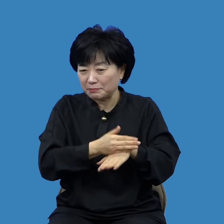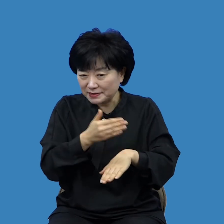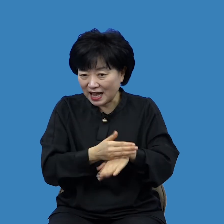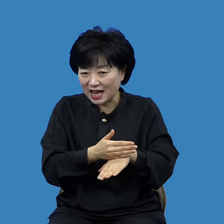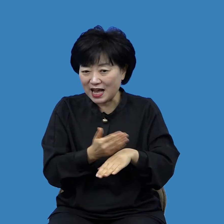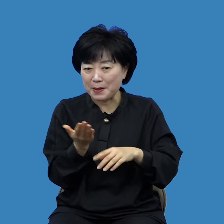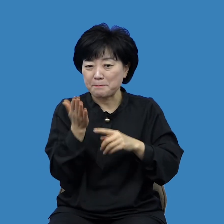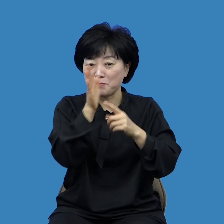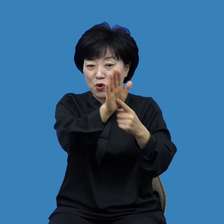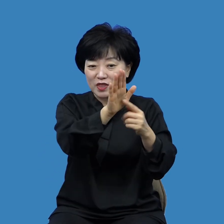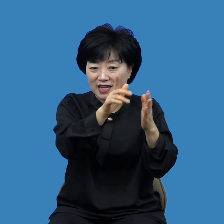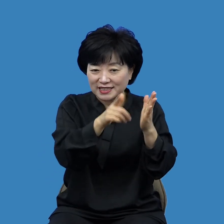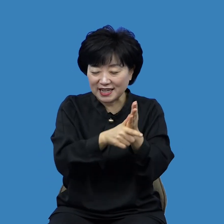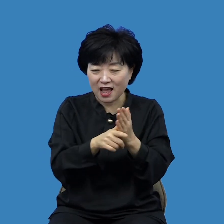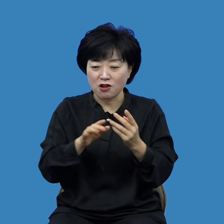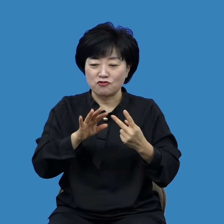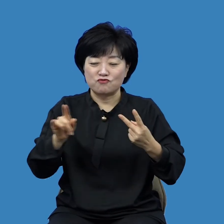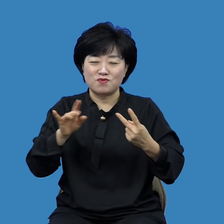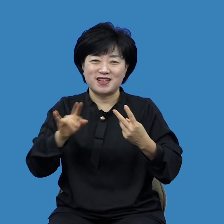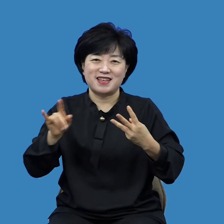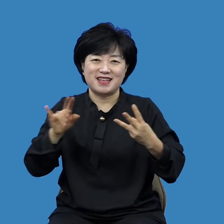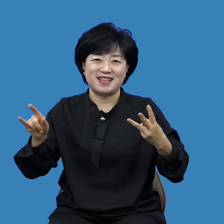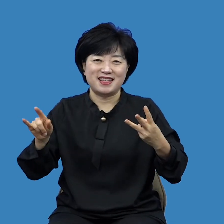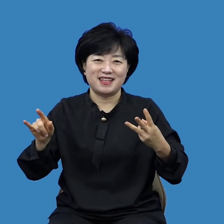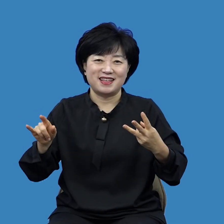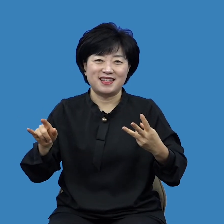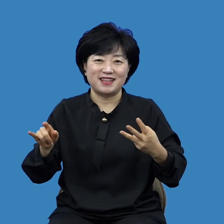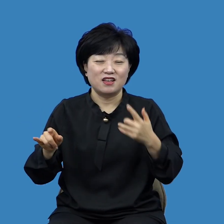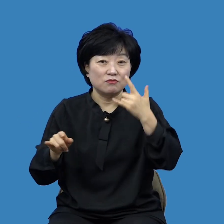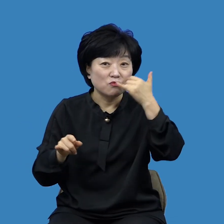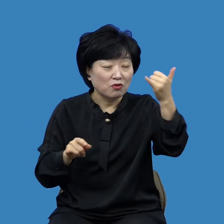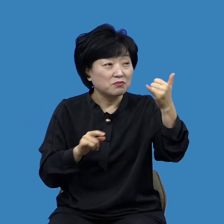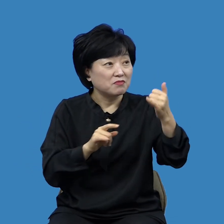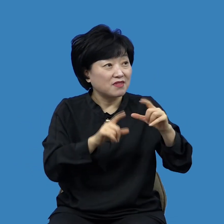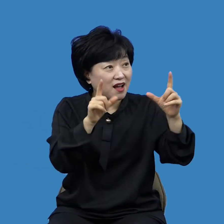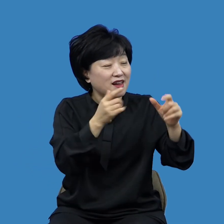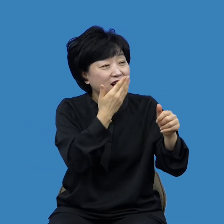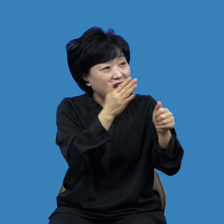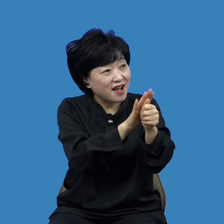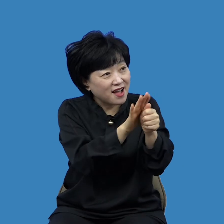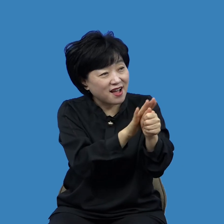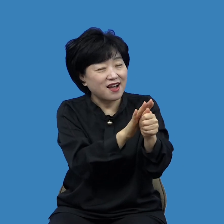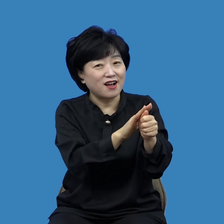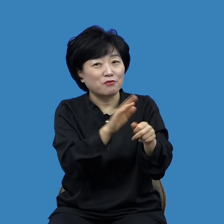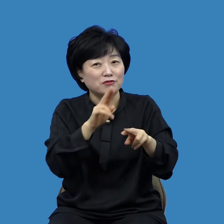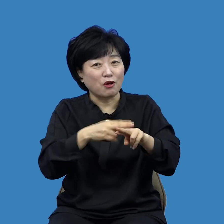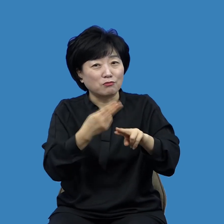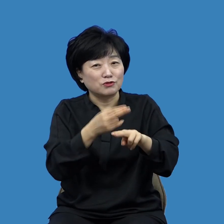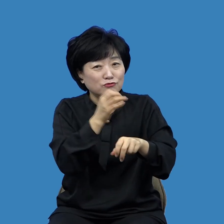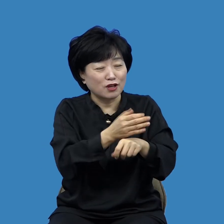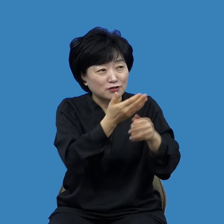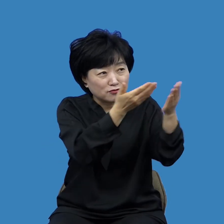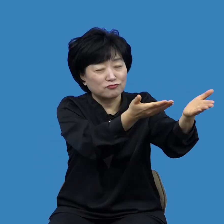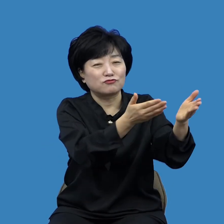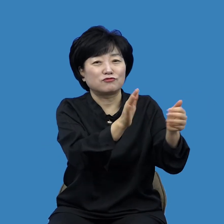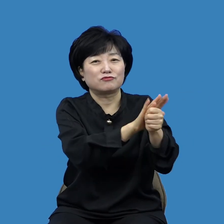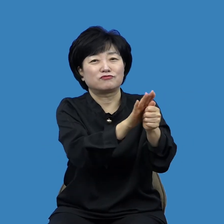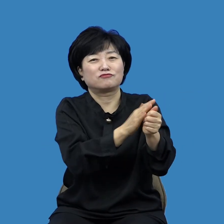쓰시고요. 이제 어버이날 되면 찾아가서 식사도 대접하시고 선물도 드리시고, 이거 하시라는